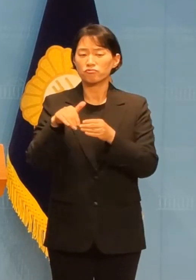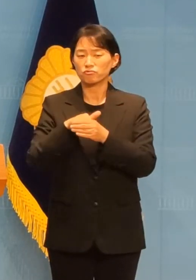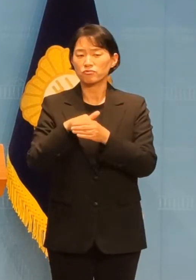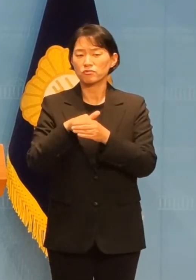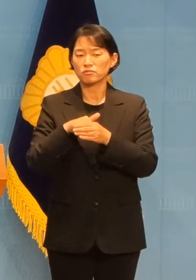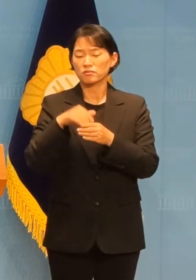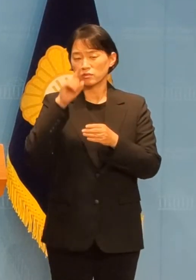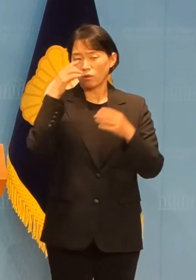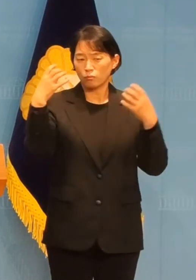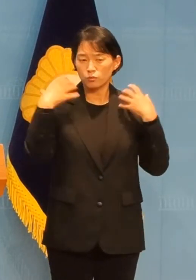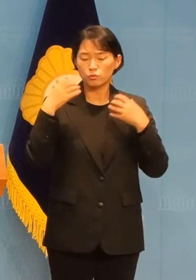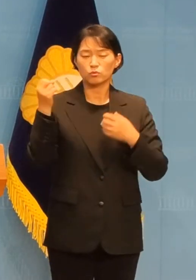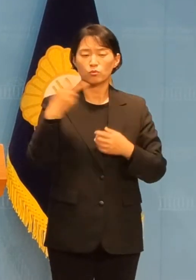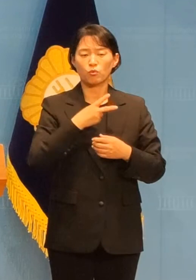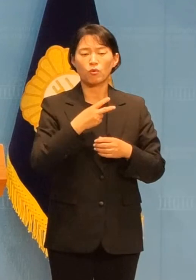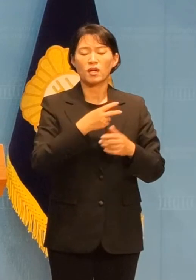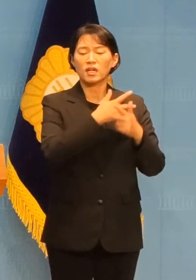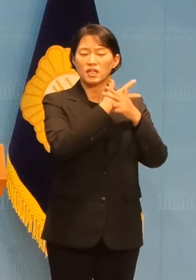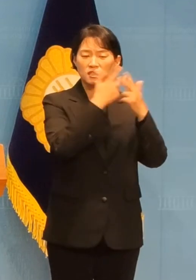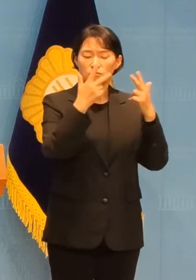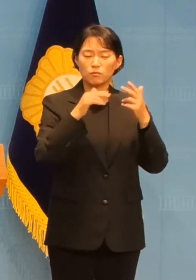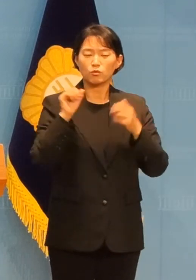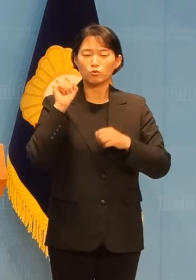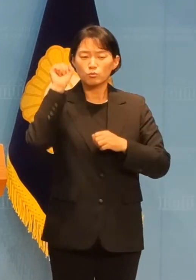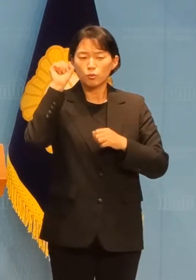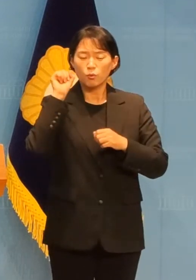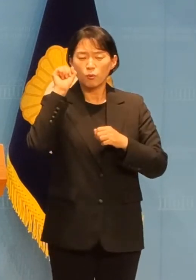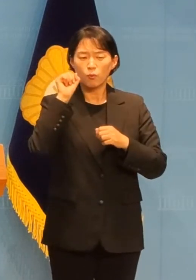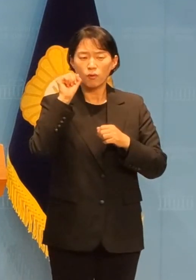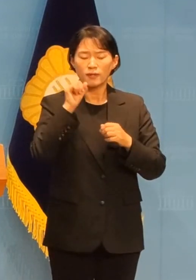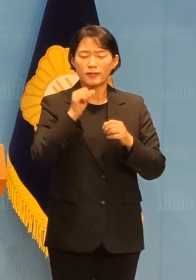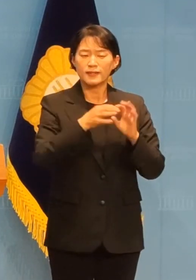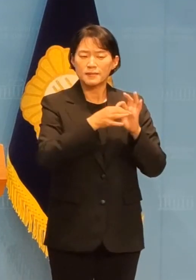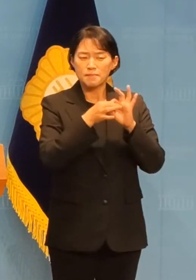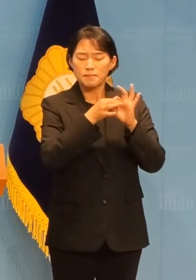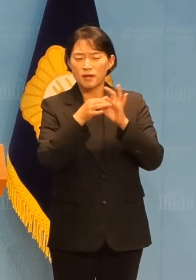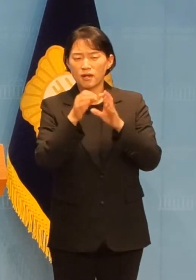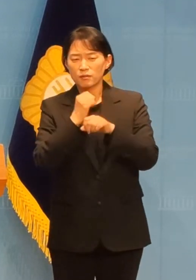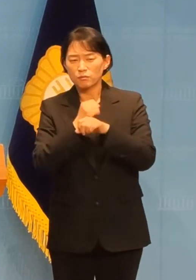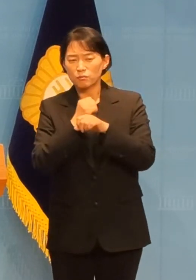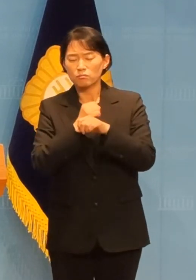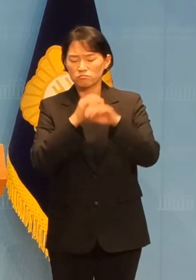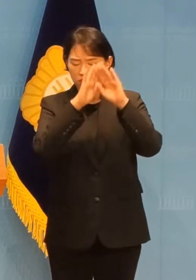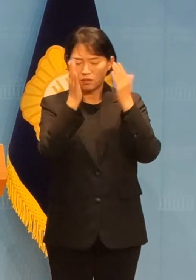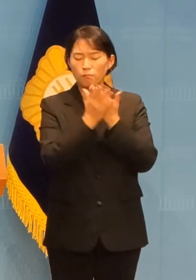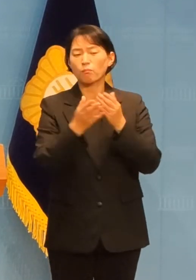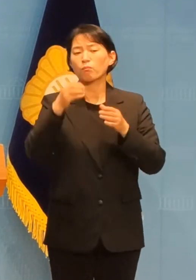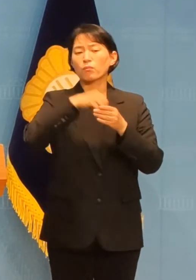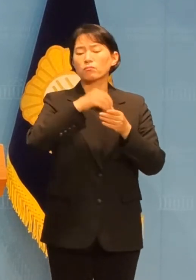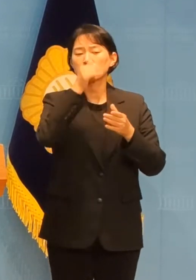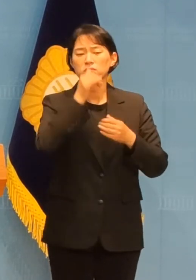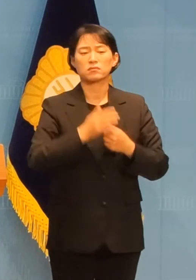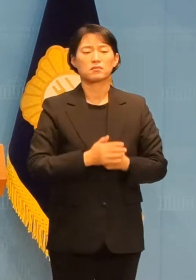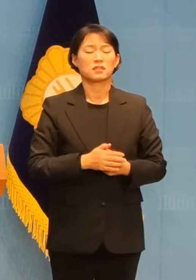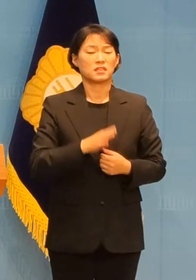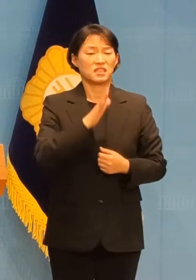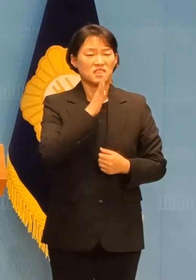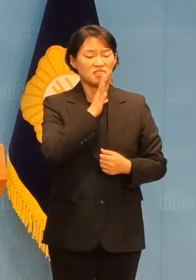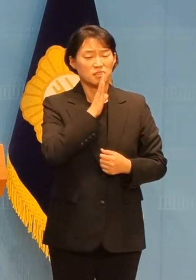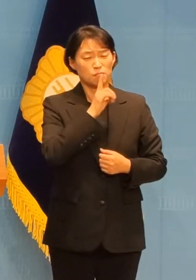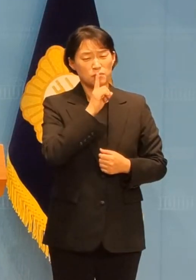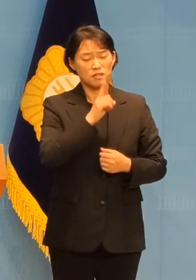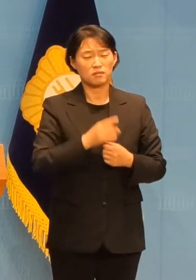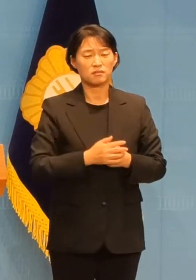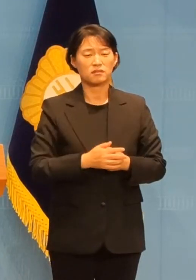그리고 이재명 후보 라인을 구분해 접촉하려 했다는 정황도 담겨 있습니다. 실제 거론된